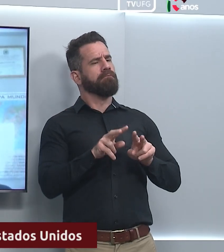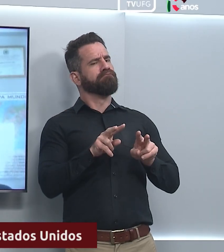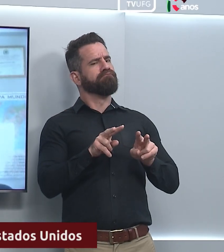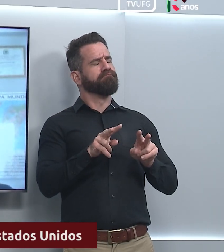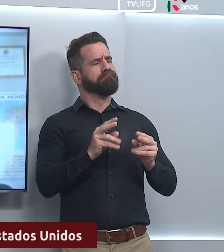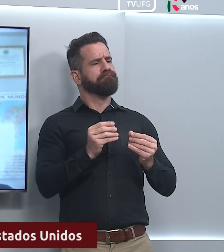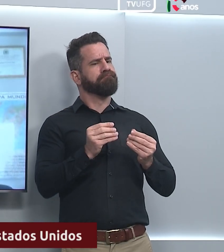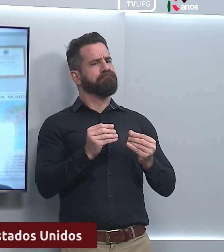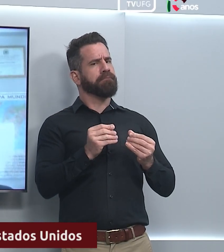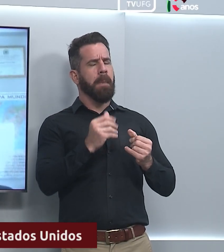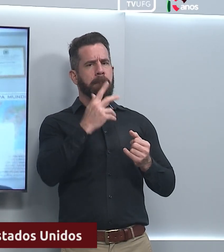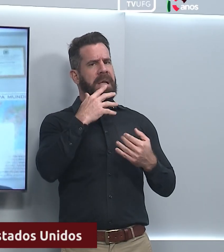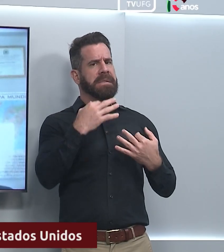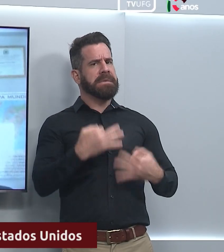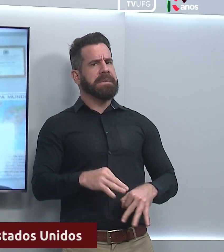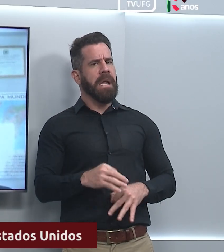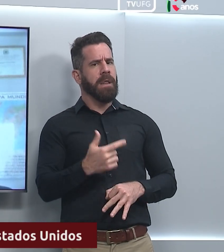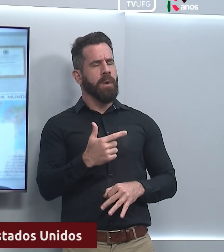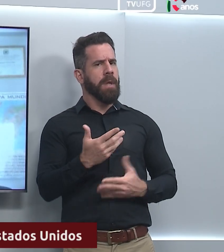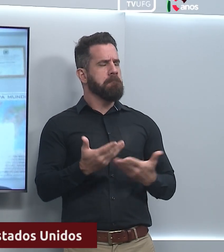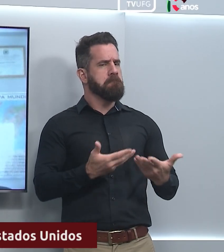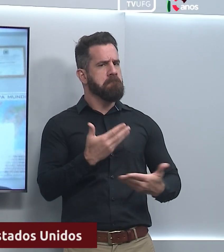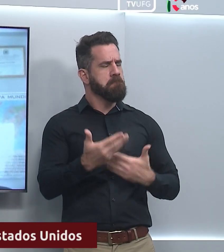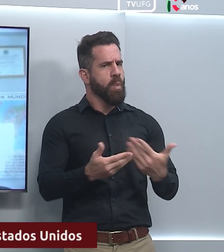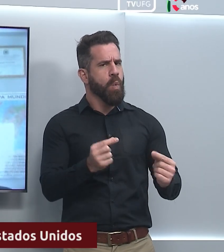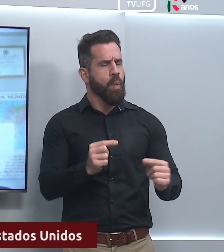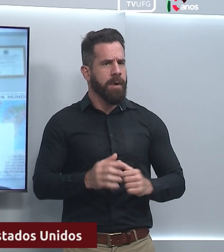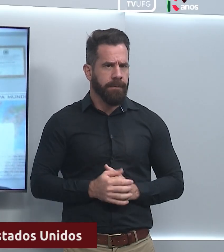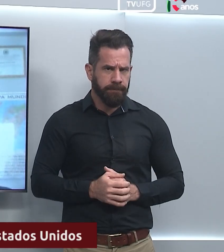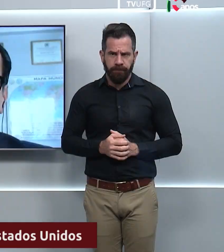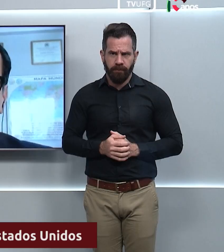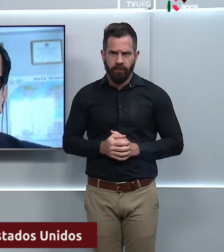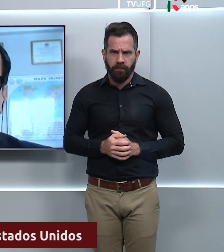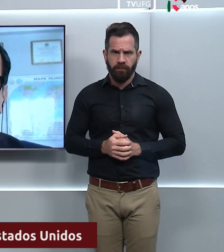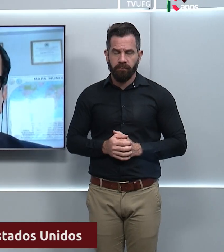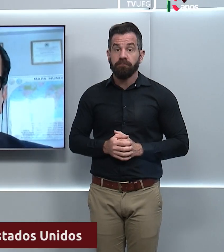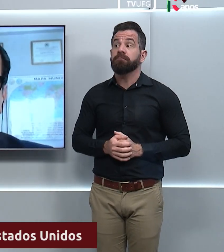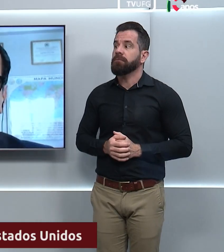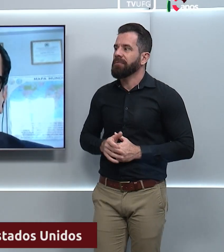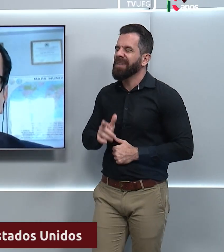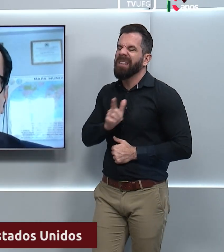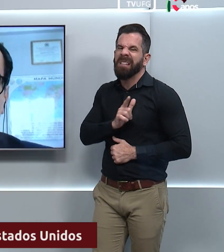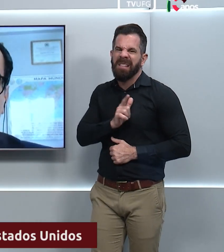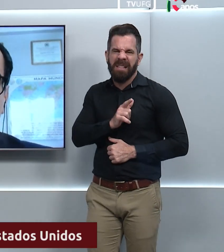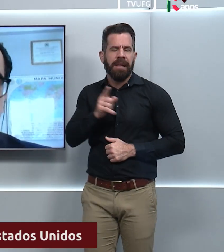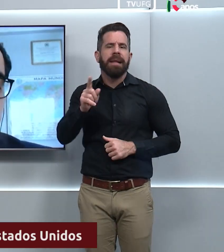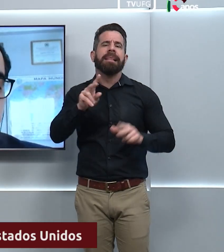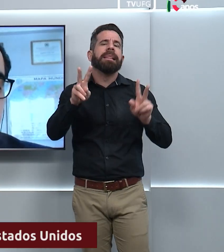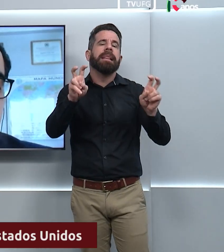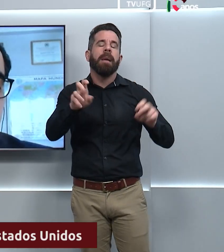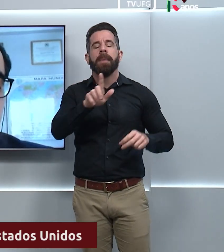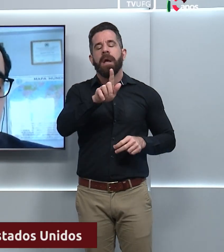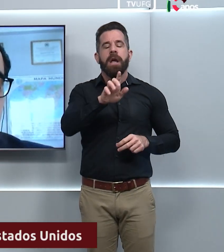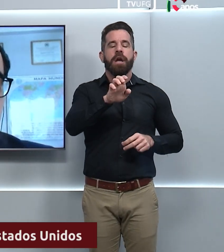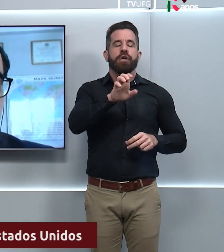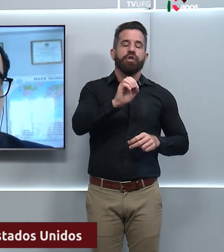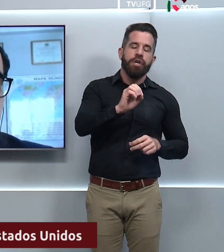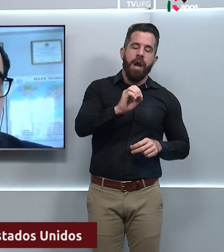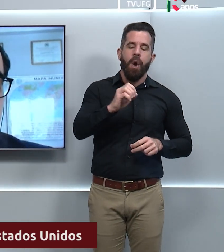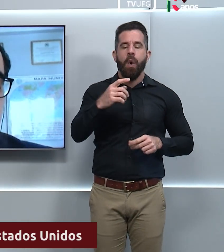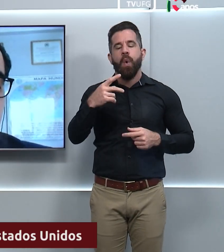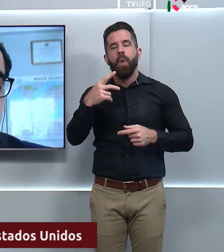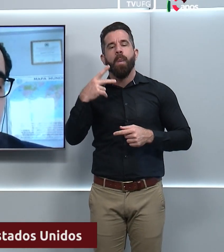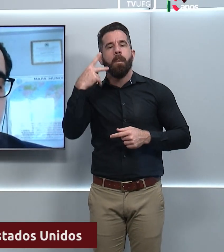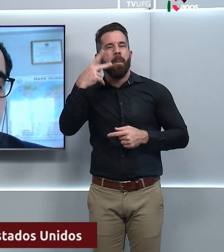correto. Quando a gente fala de geopolítica, eu lembro dos meus professores, porque eles sempre diziam